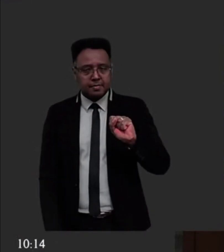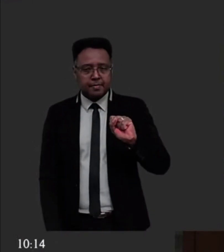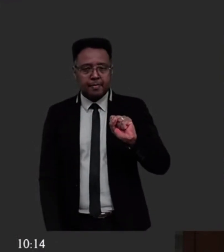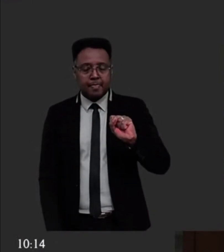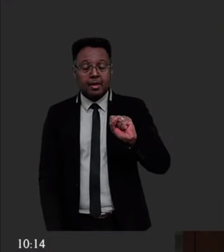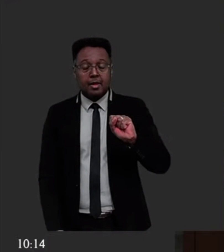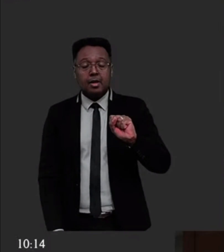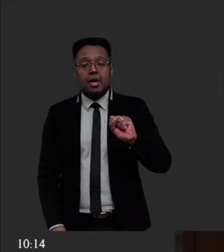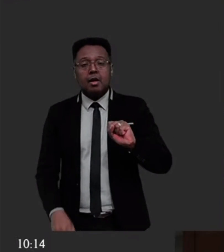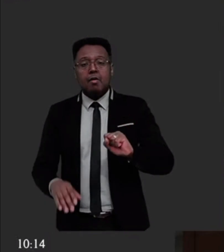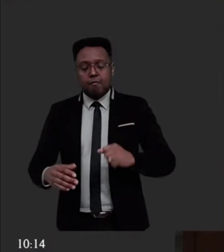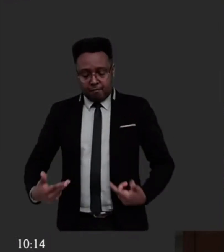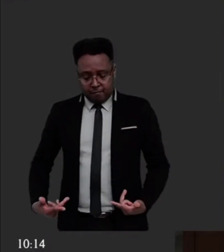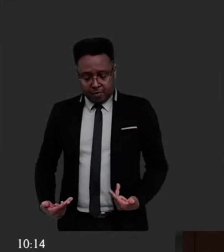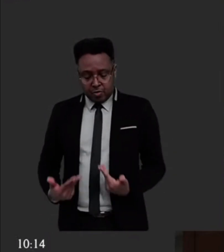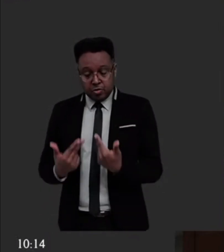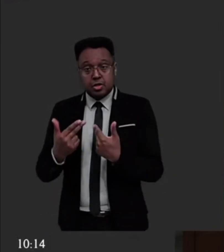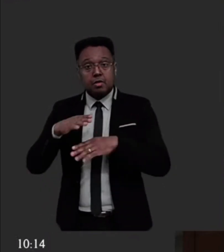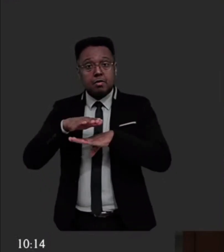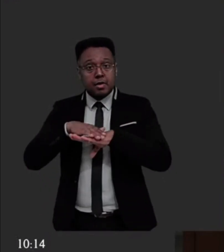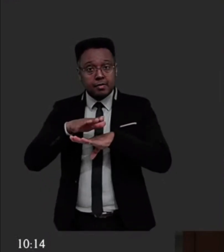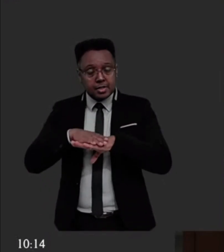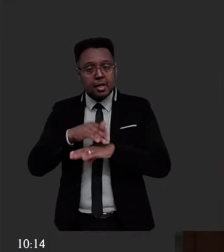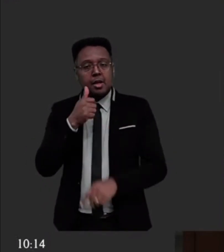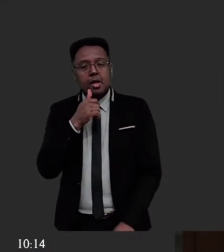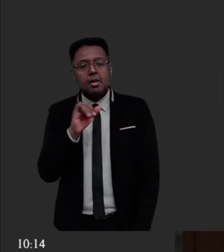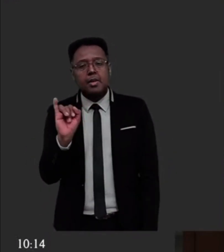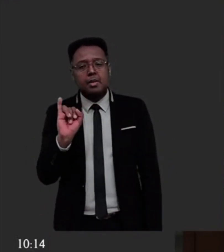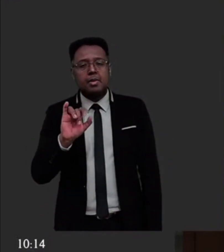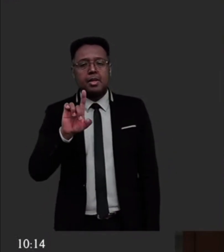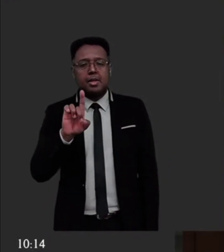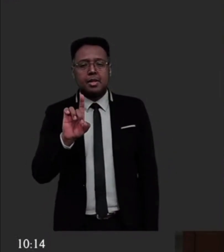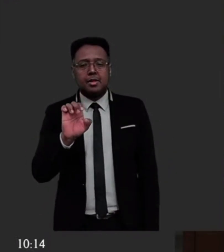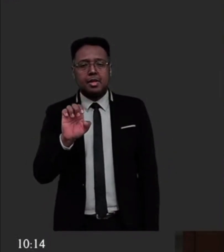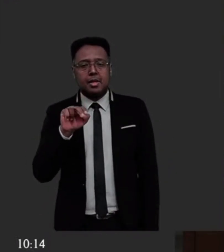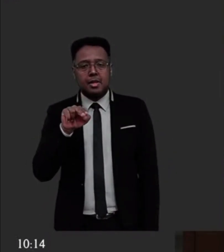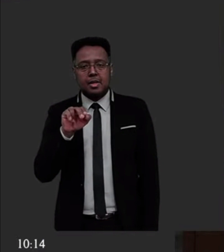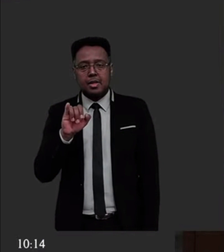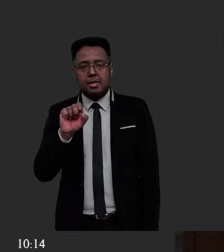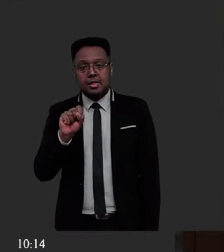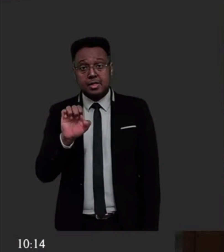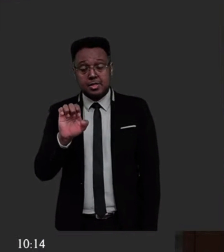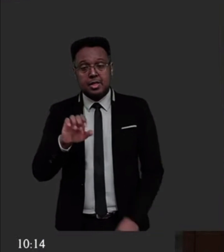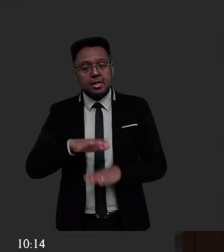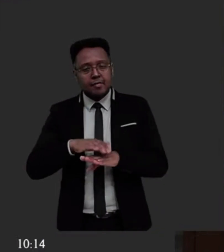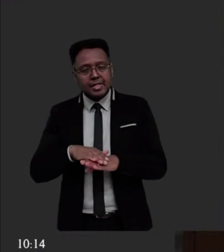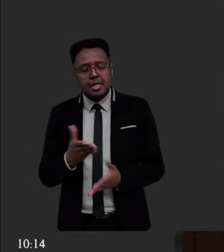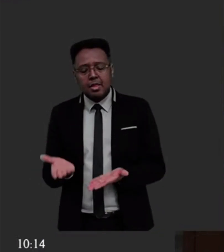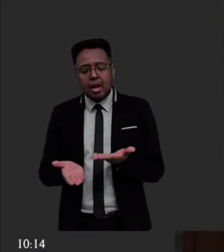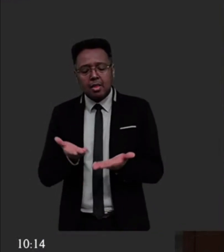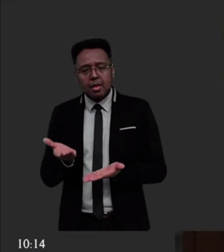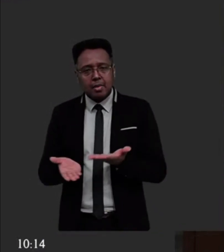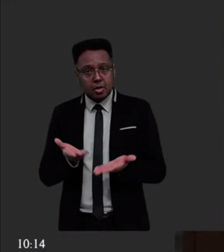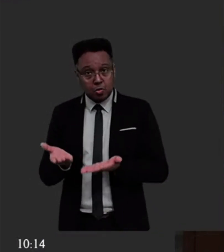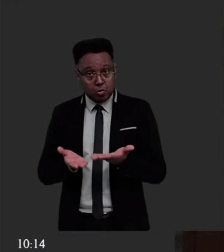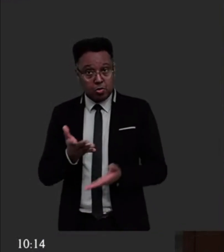vai sofrer cirurgia. A irmã Denise de Itararé, com tratamento e pede orações. O irmão Ricardo,